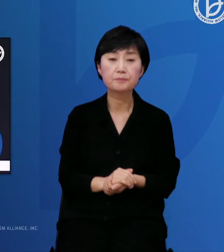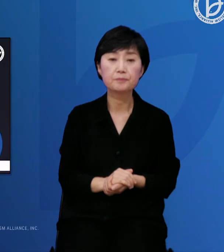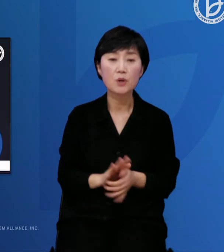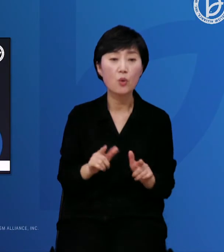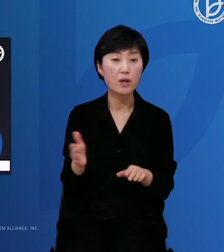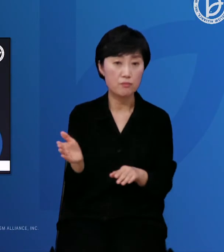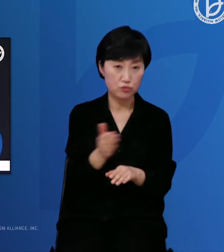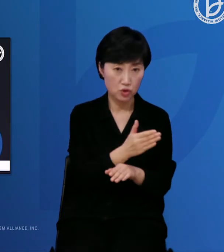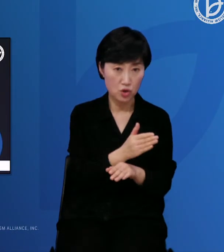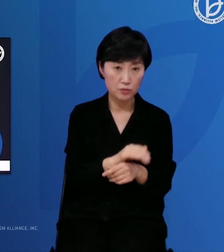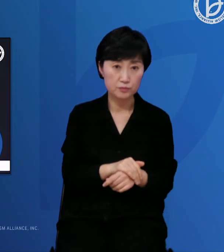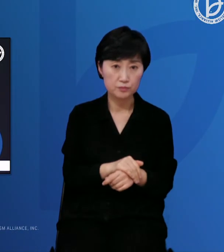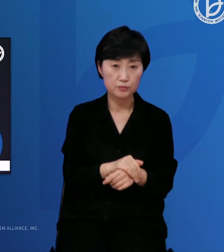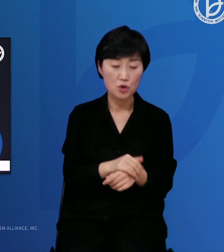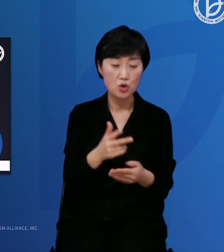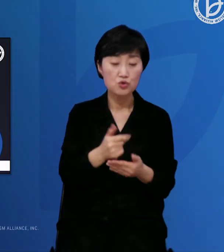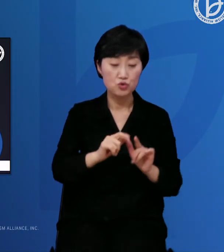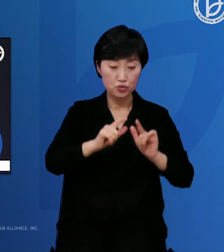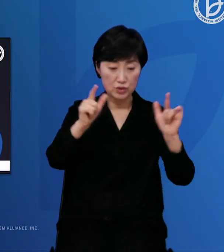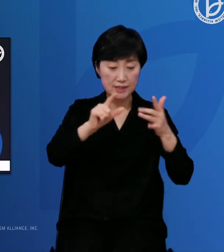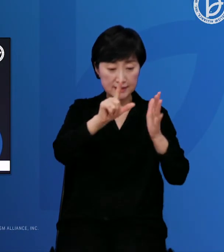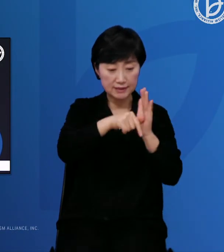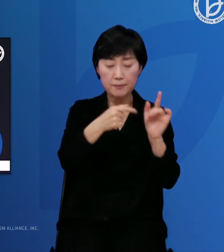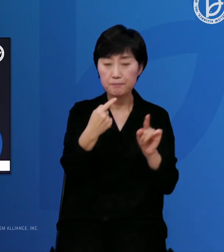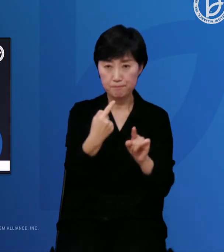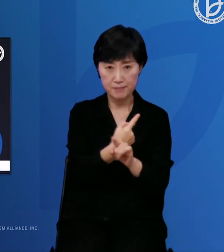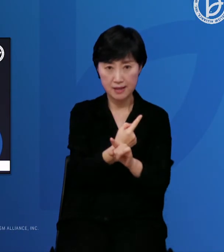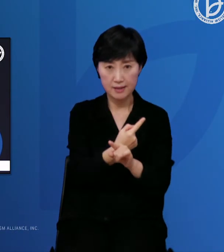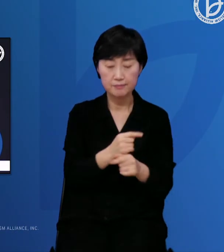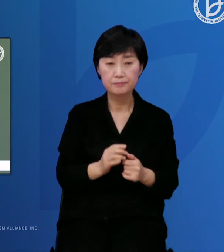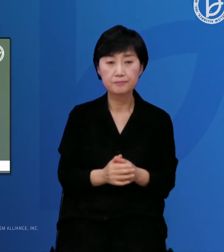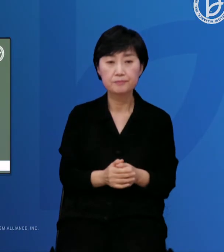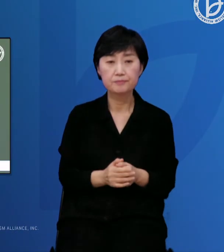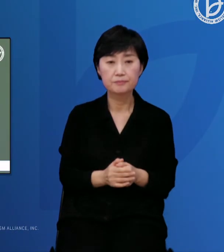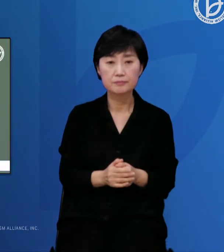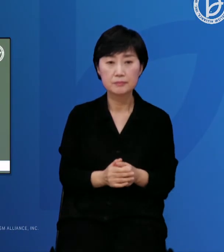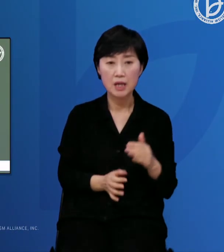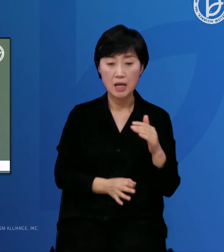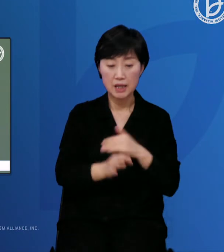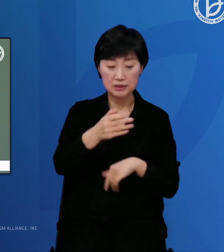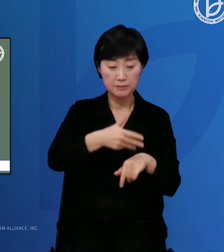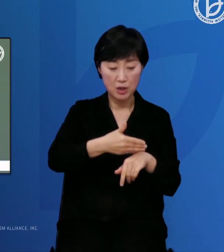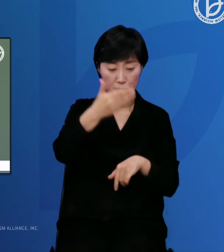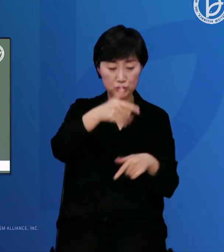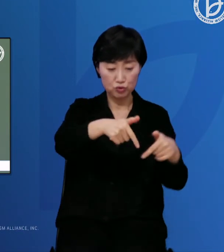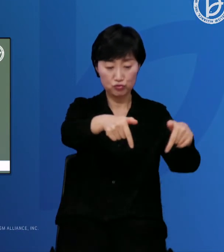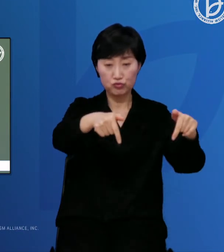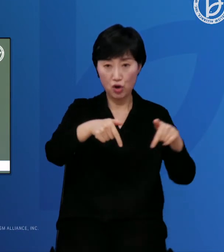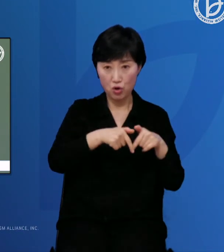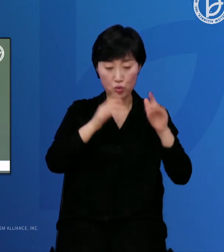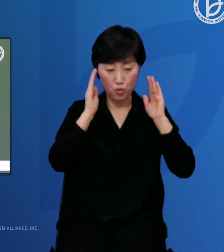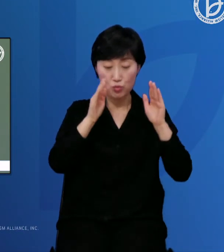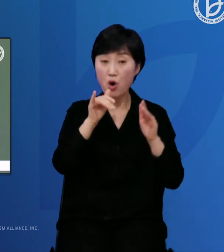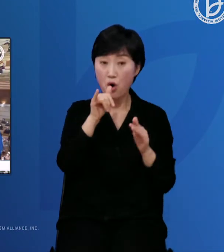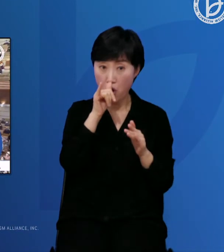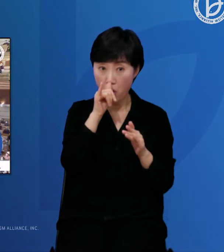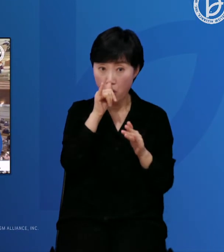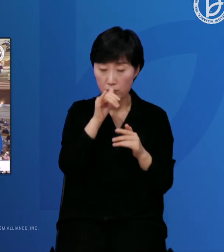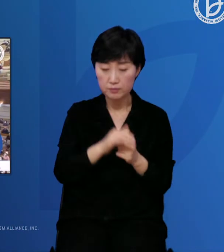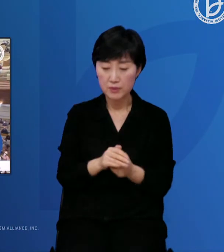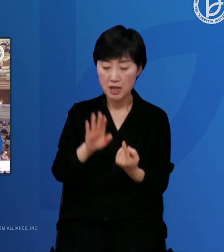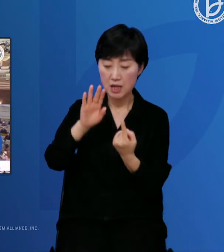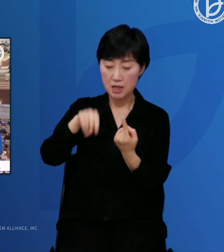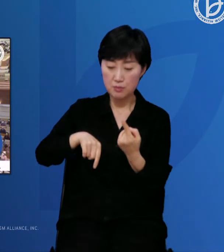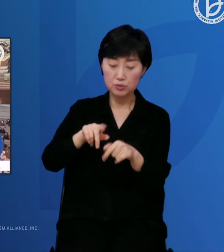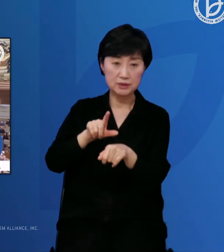올해부터 류광수 목사의 주일 강단 메시지 시간이 변경됩니다. 오전 9시 구역공과 메시지가 다시 시작되며 주일 일부